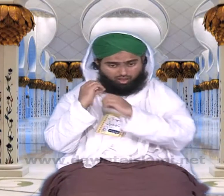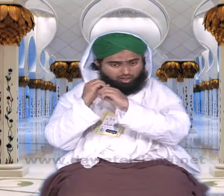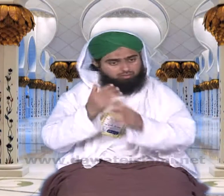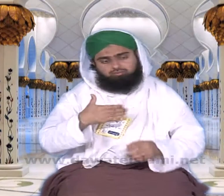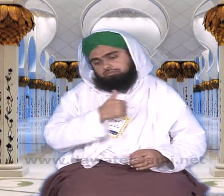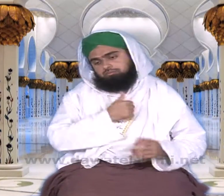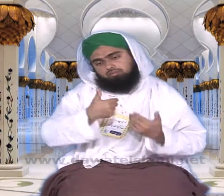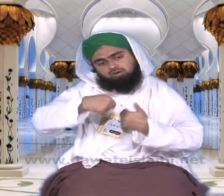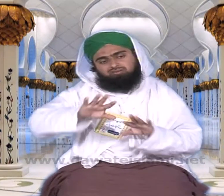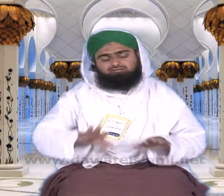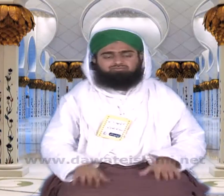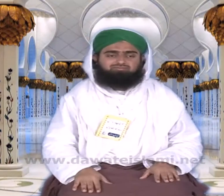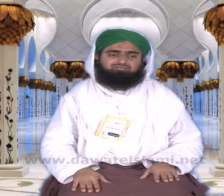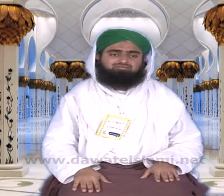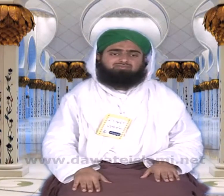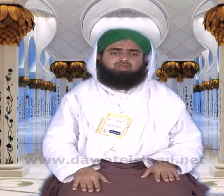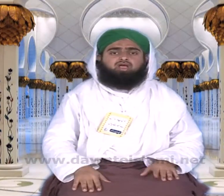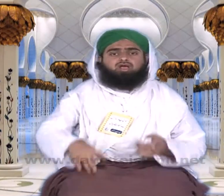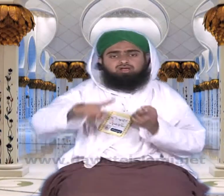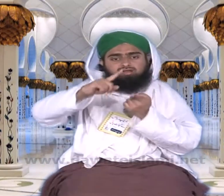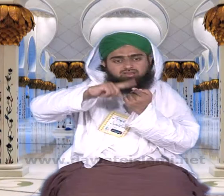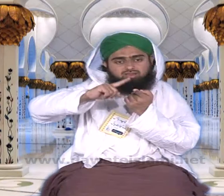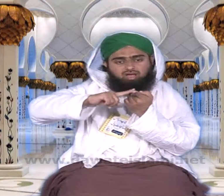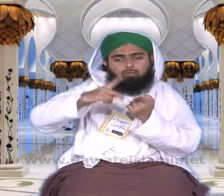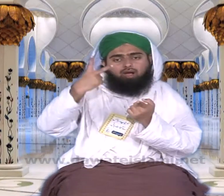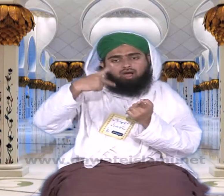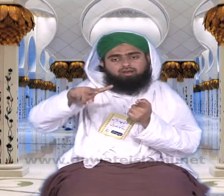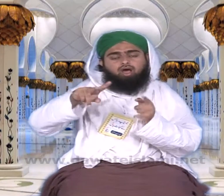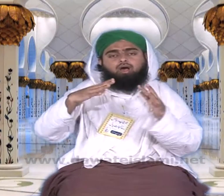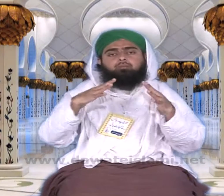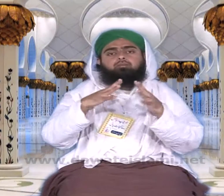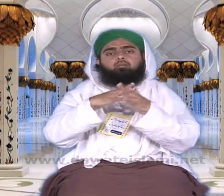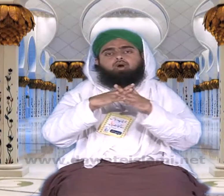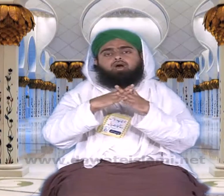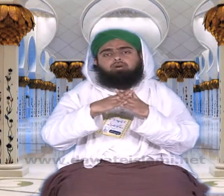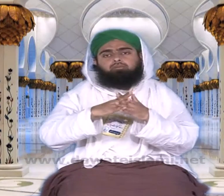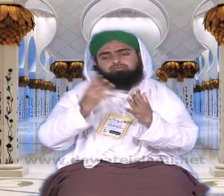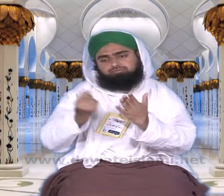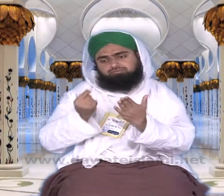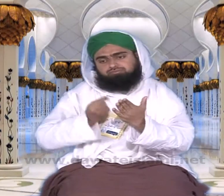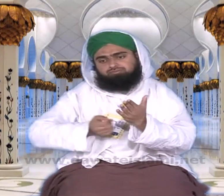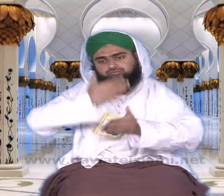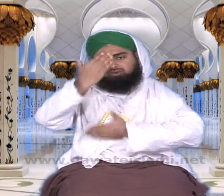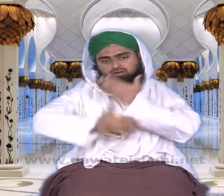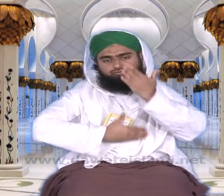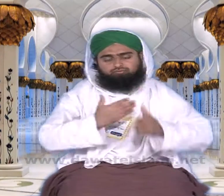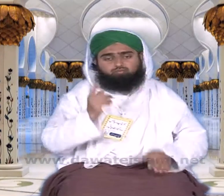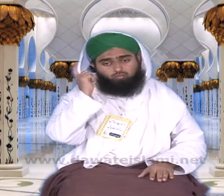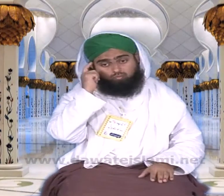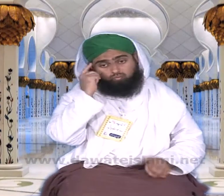حضرت سیدنا وحب بن منبع رضی اللہ تعالیٰ عنہ فرماتے ہیں یہ جو میں روایت ارس کر رہا بڑے غور سے